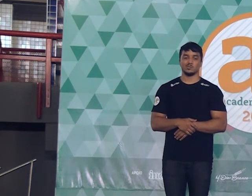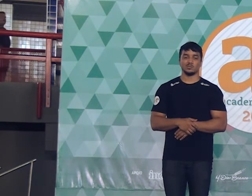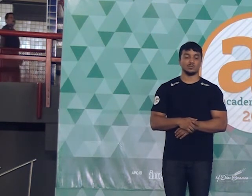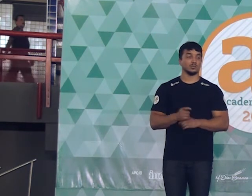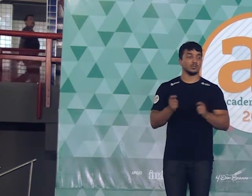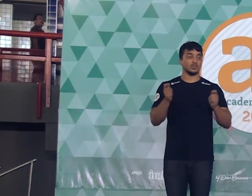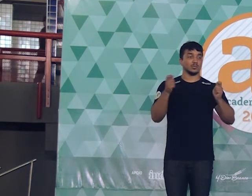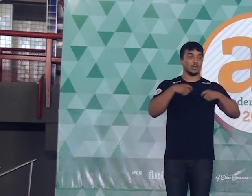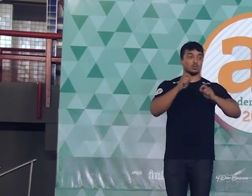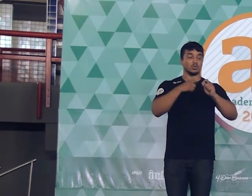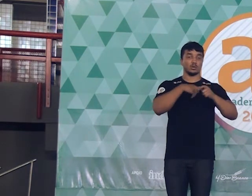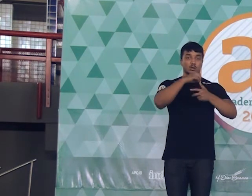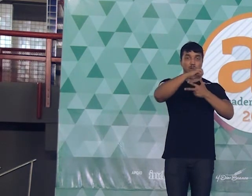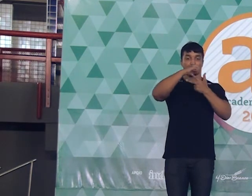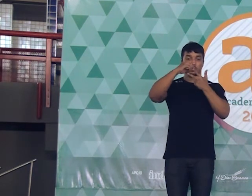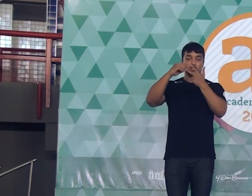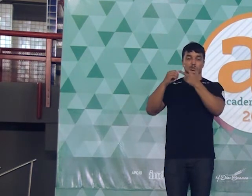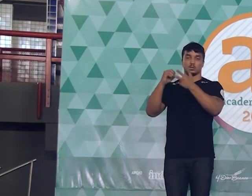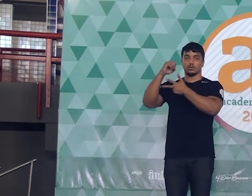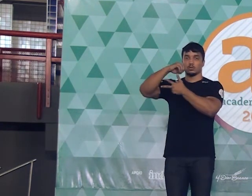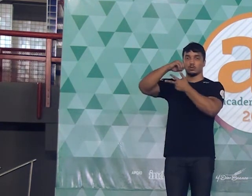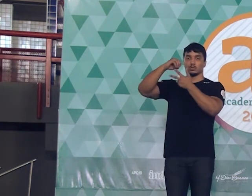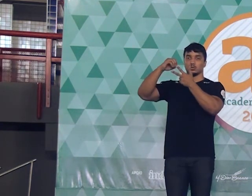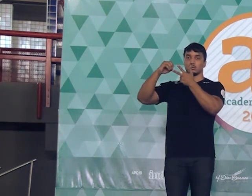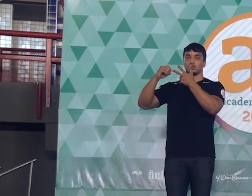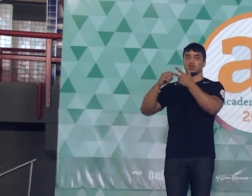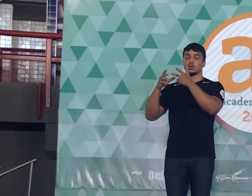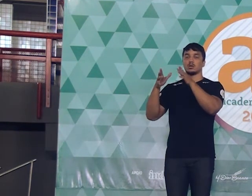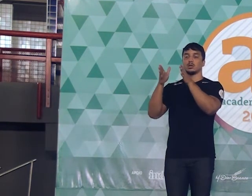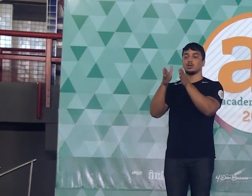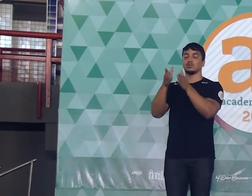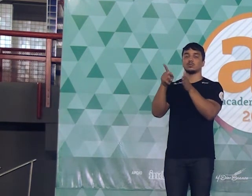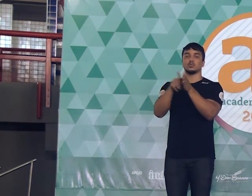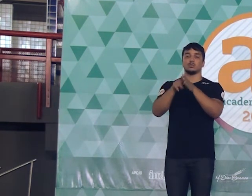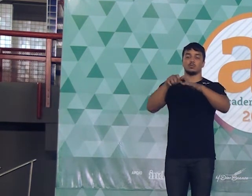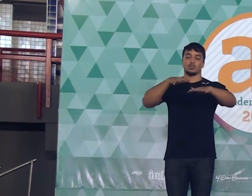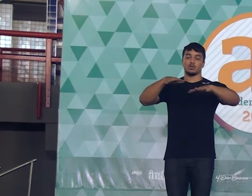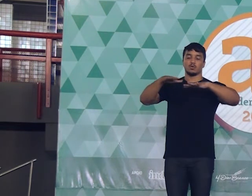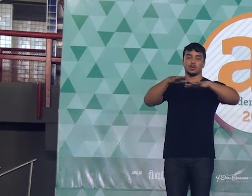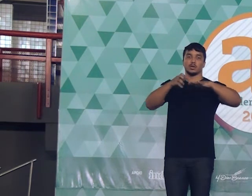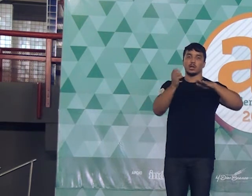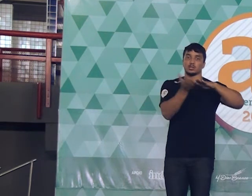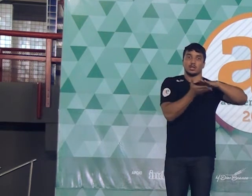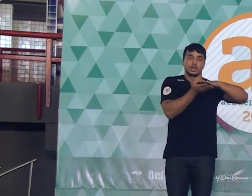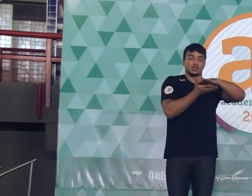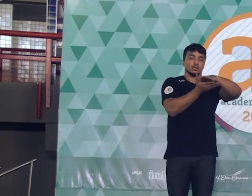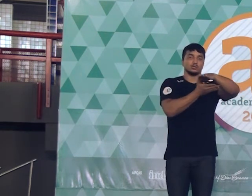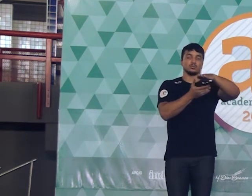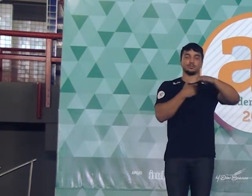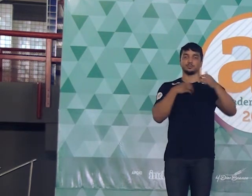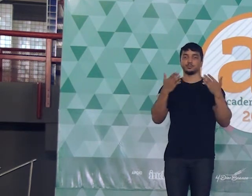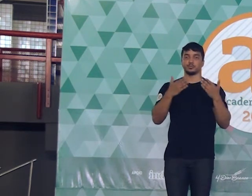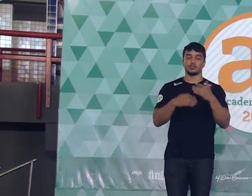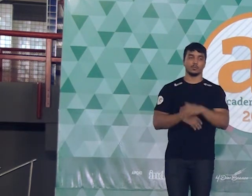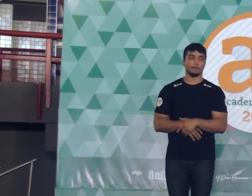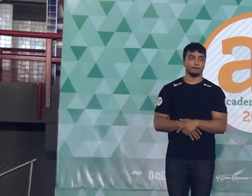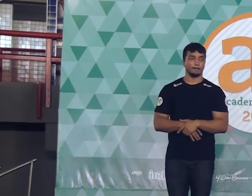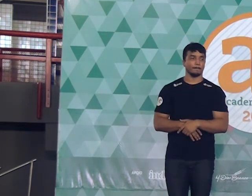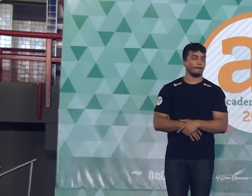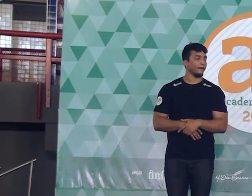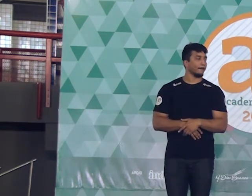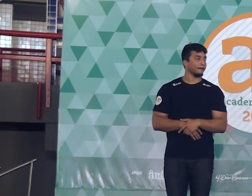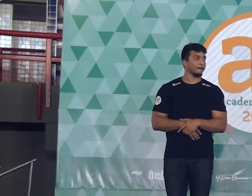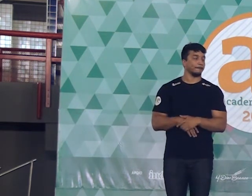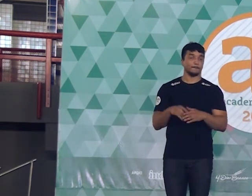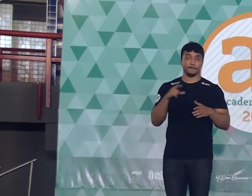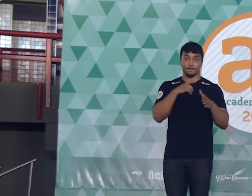pode ser que o Enem te dê uma questão de classificação de movimento com relação à aceleração. Pessoal,